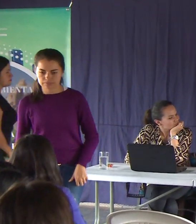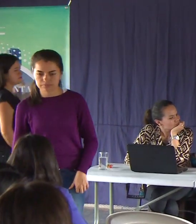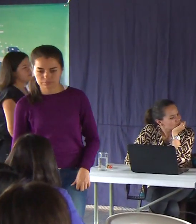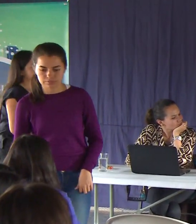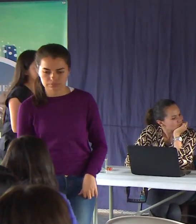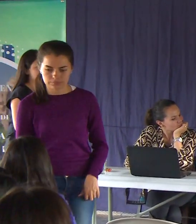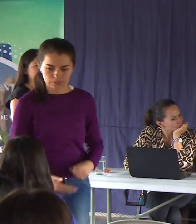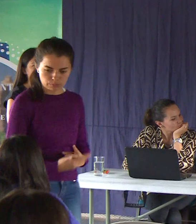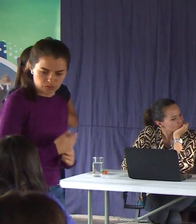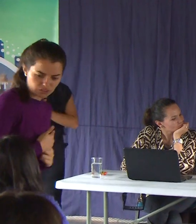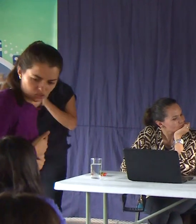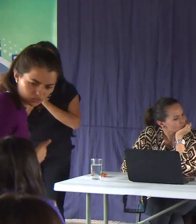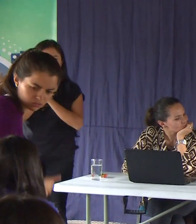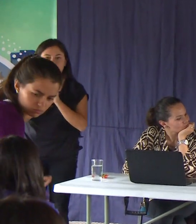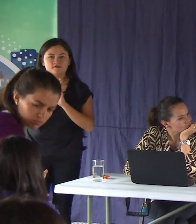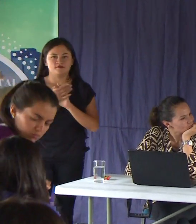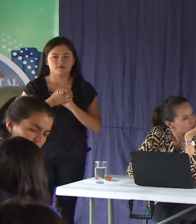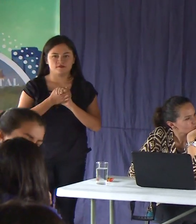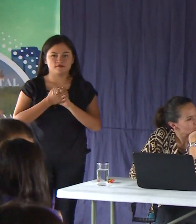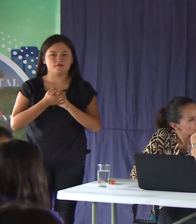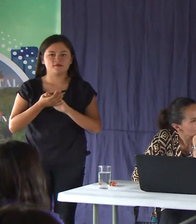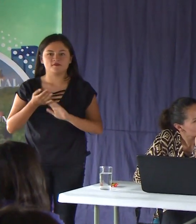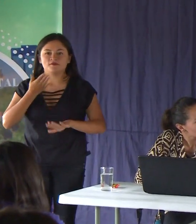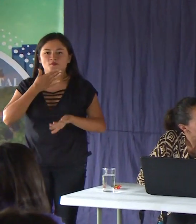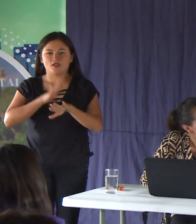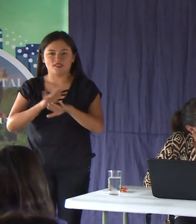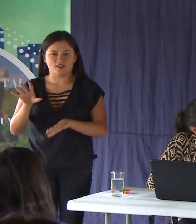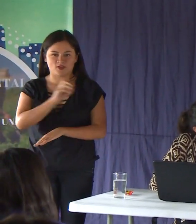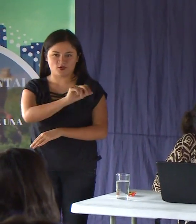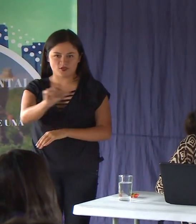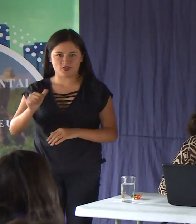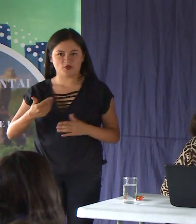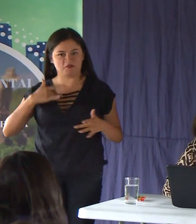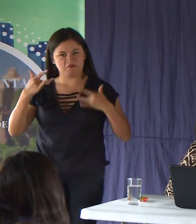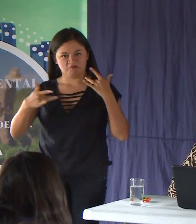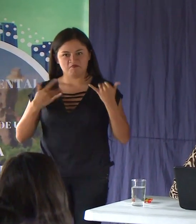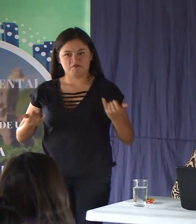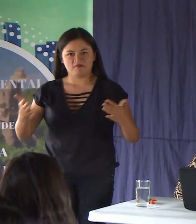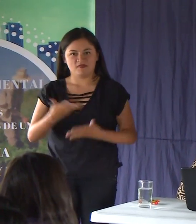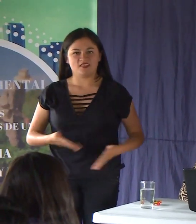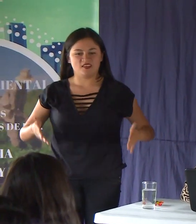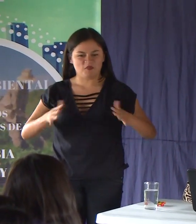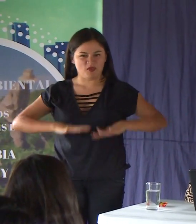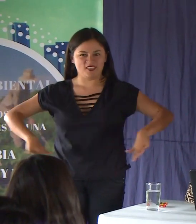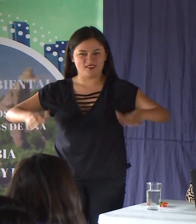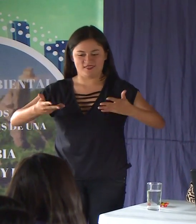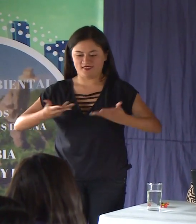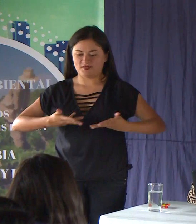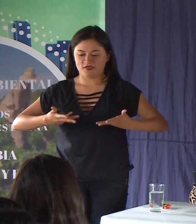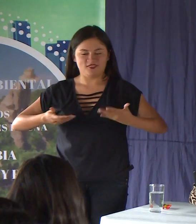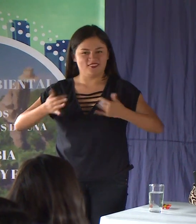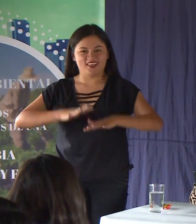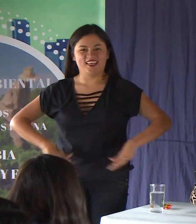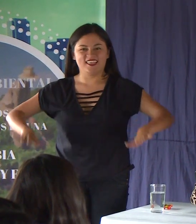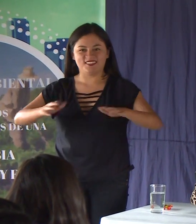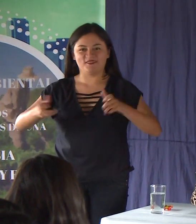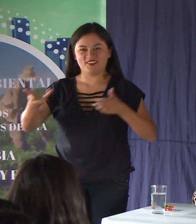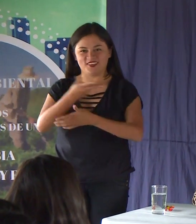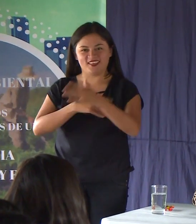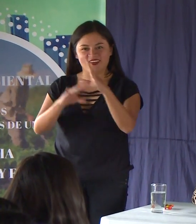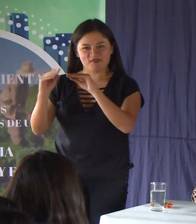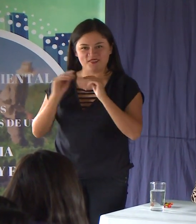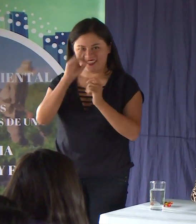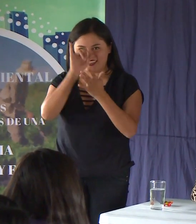mucho como tener esta oportunidad de conversar. Creo que estos espacios son fundamentales para la formación de los nuevos